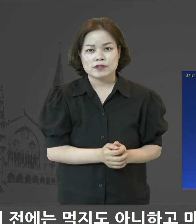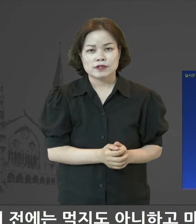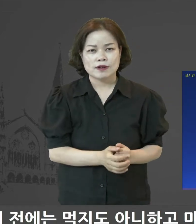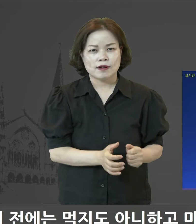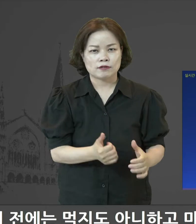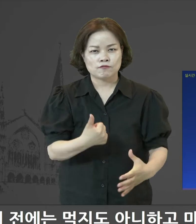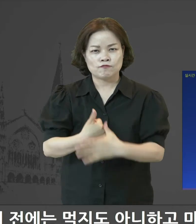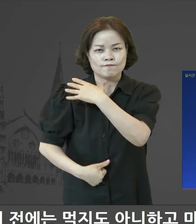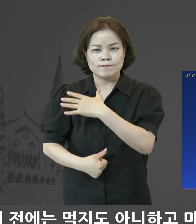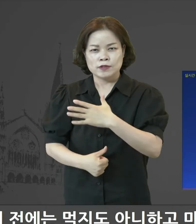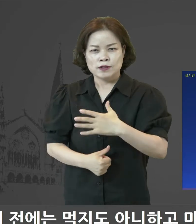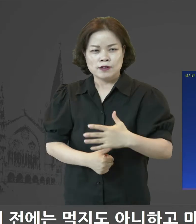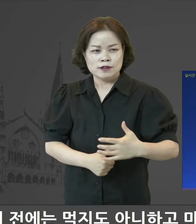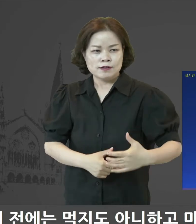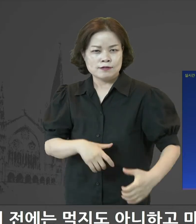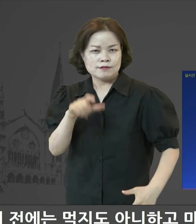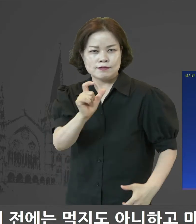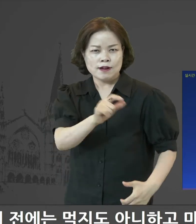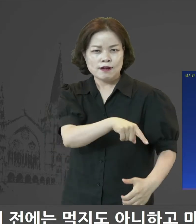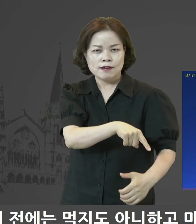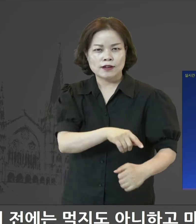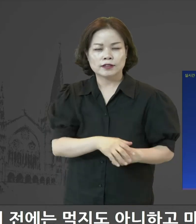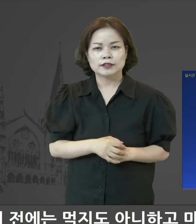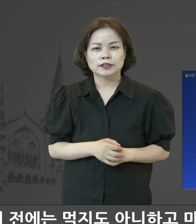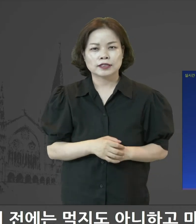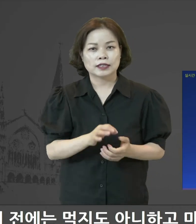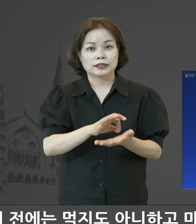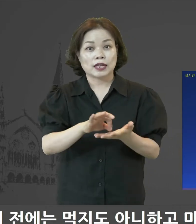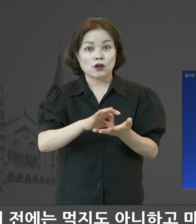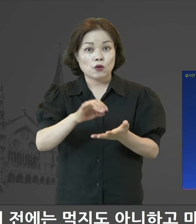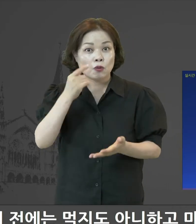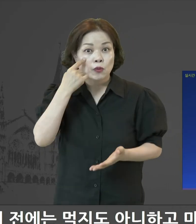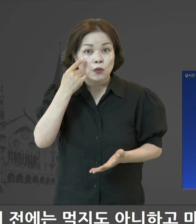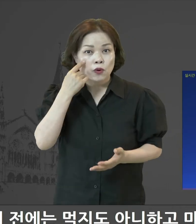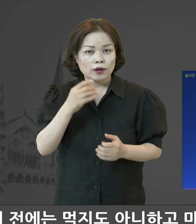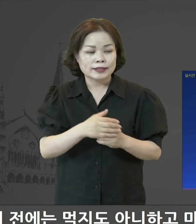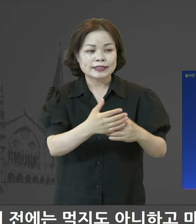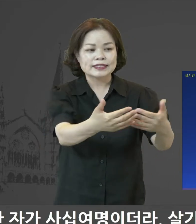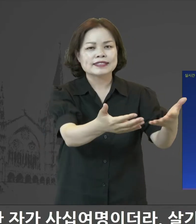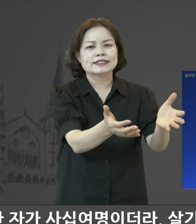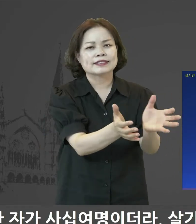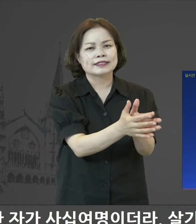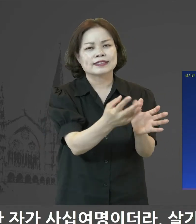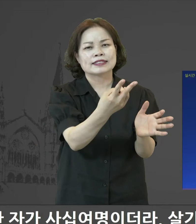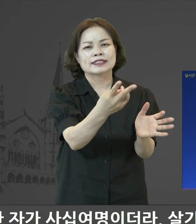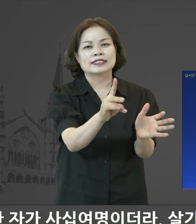거예요. 살기등등. 여기 쓰이고 있는 용어를 보십시오. 당을 지어,